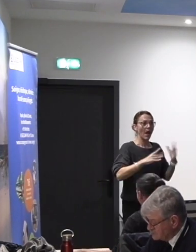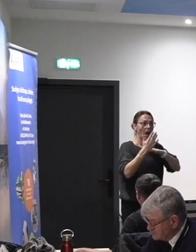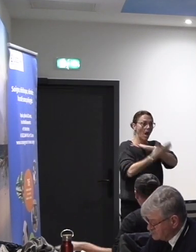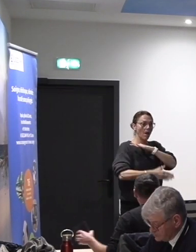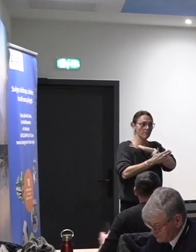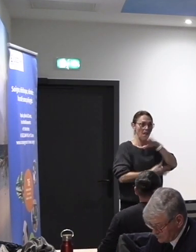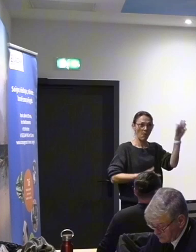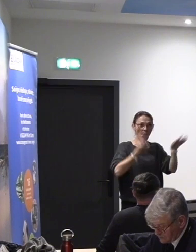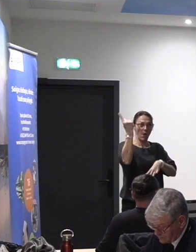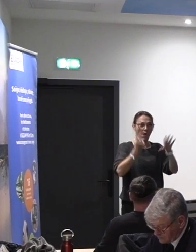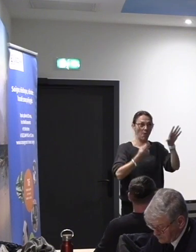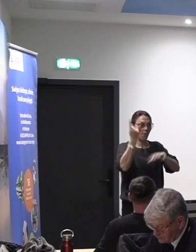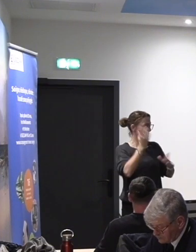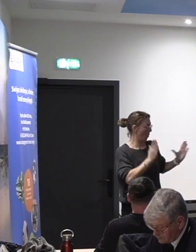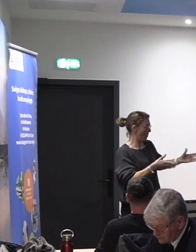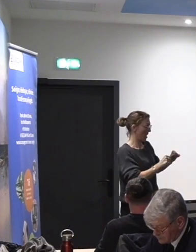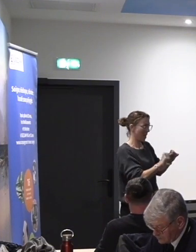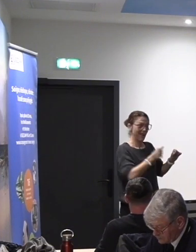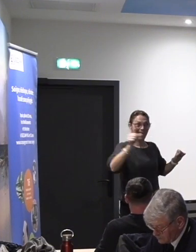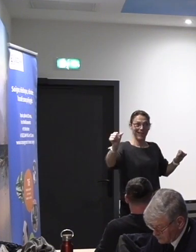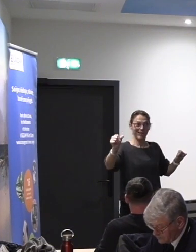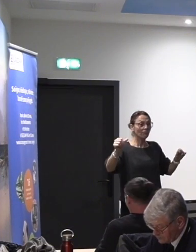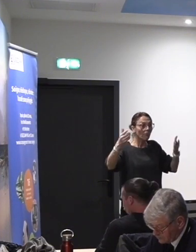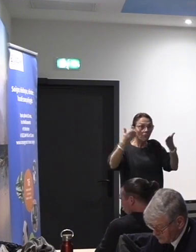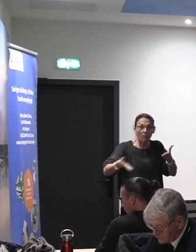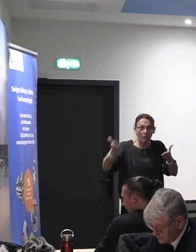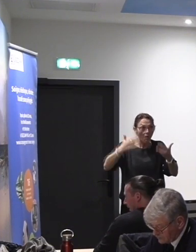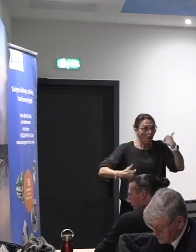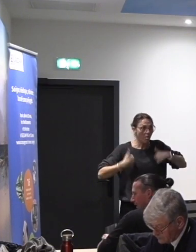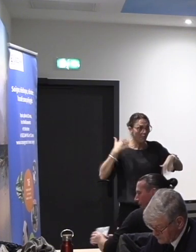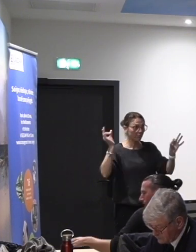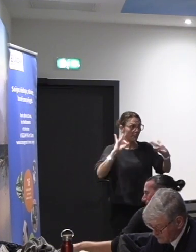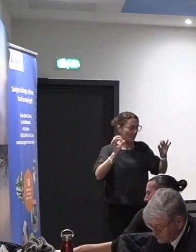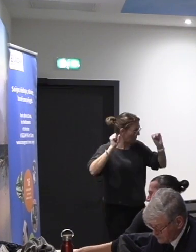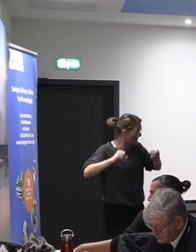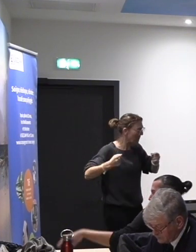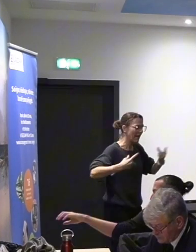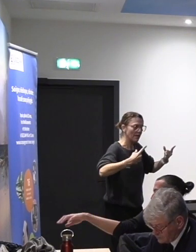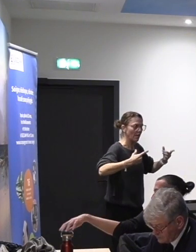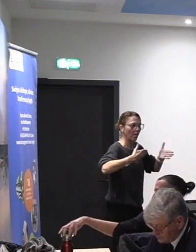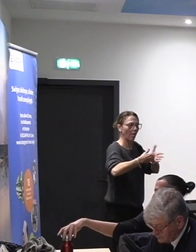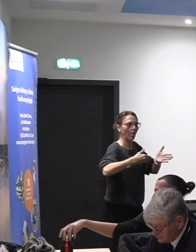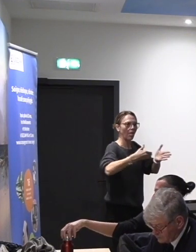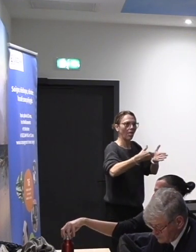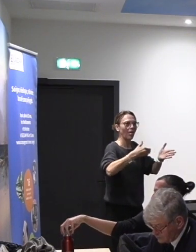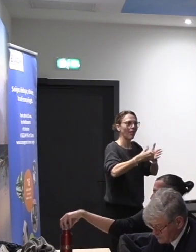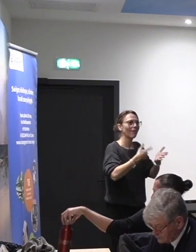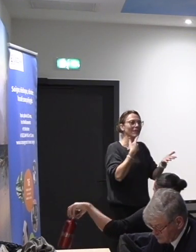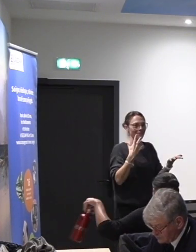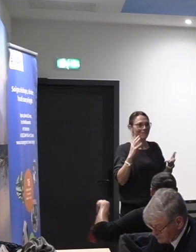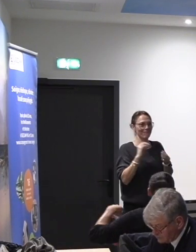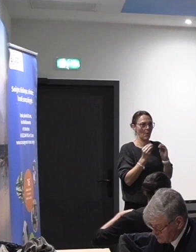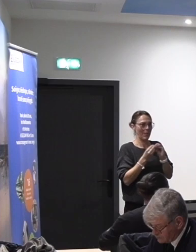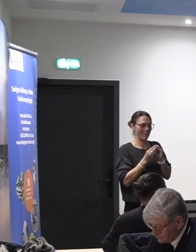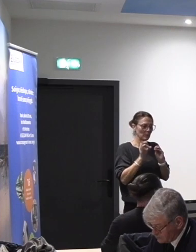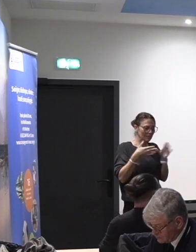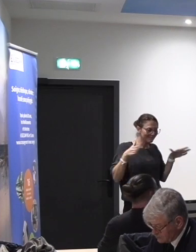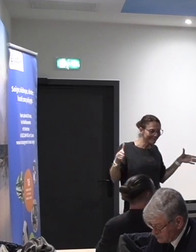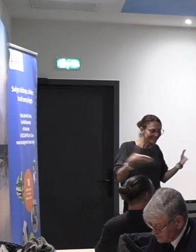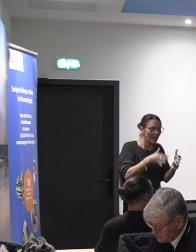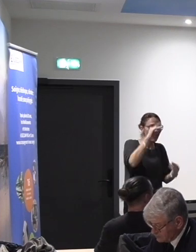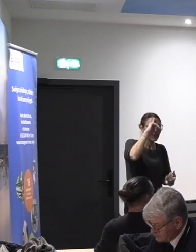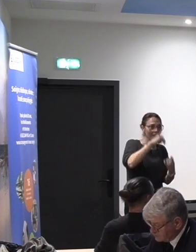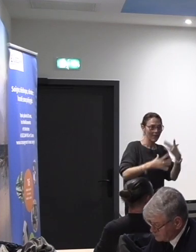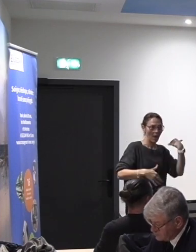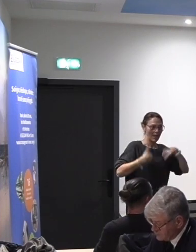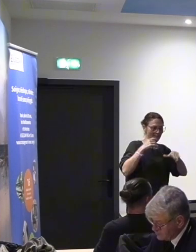grandes difficultés d'accès aux soins et qui ne sont pas handicapées, soi-disant physiquement. Donc le problème, tout en étant particulier dans la question du